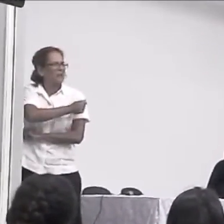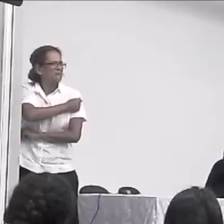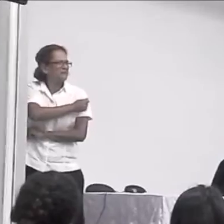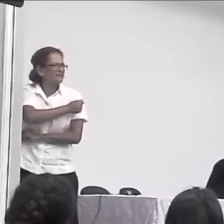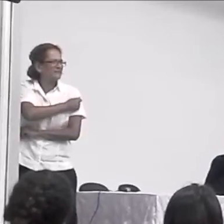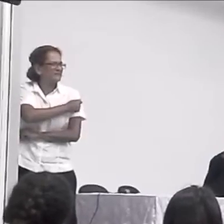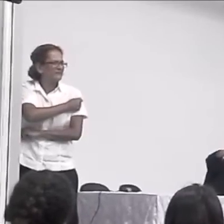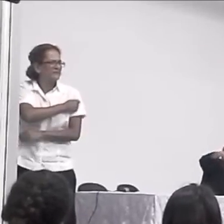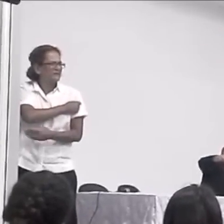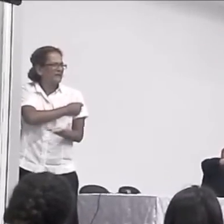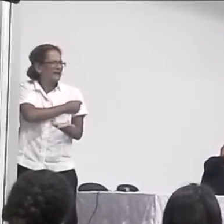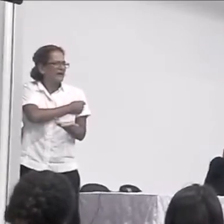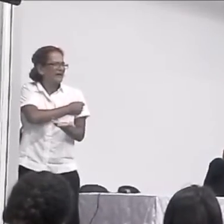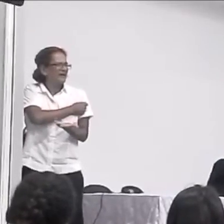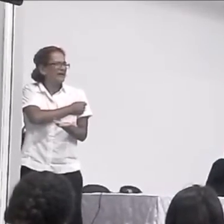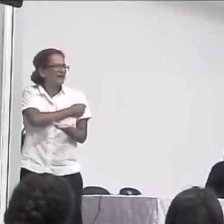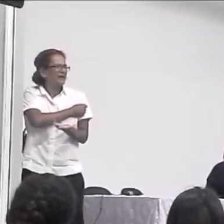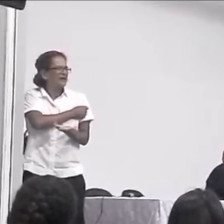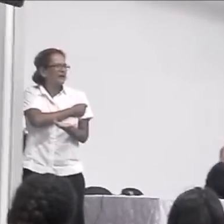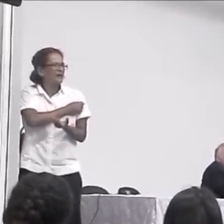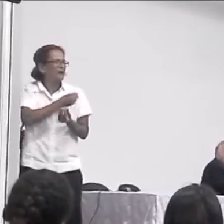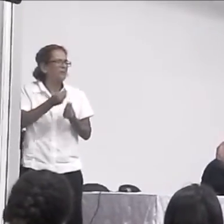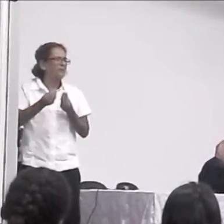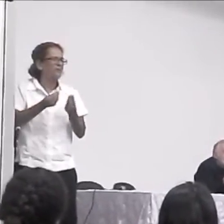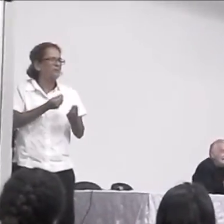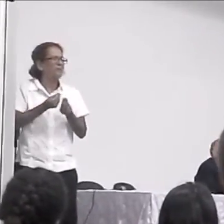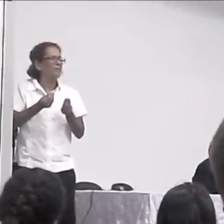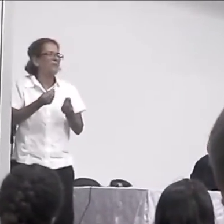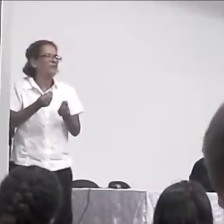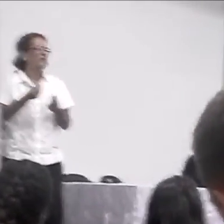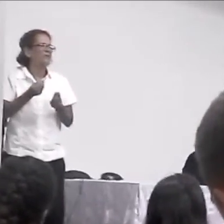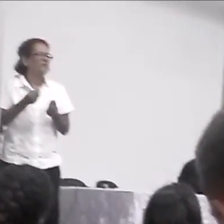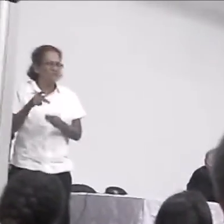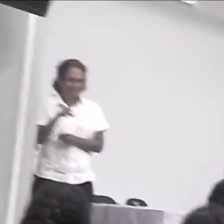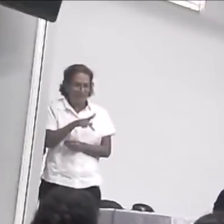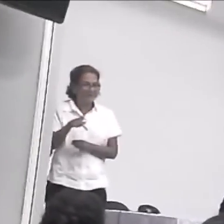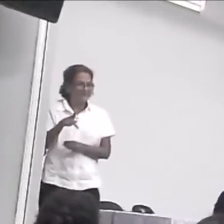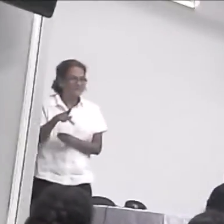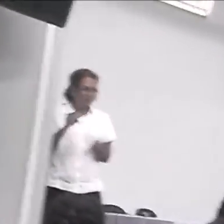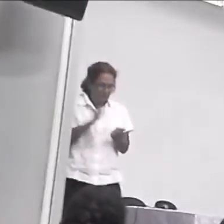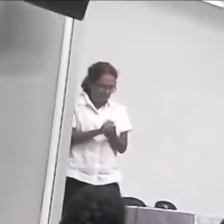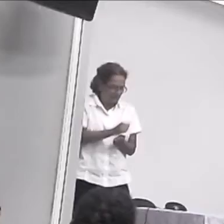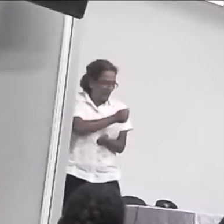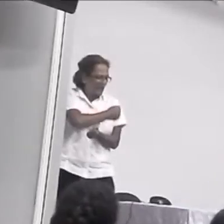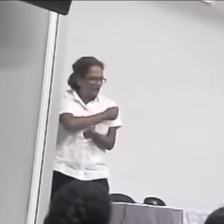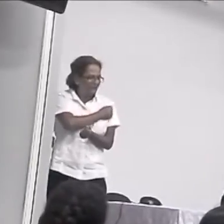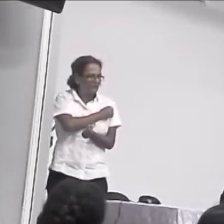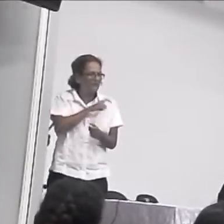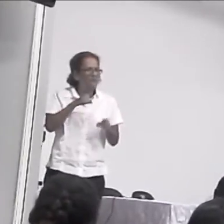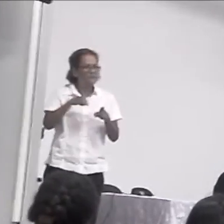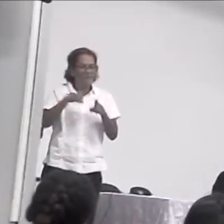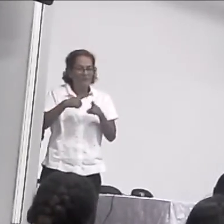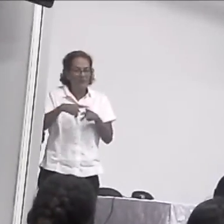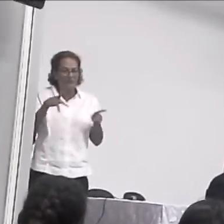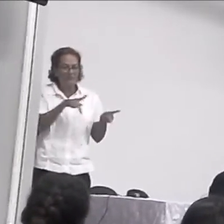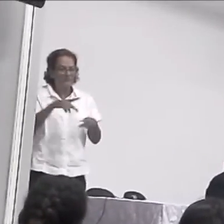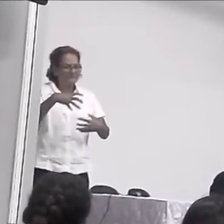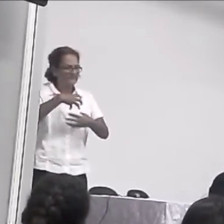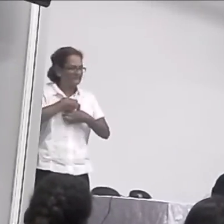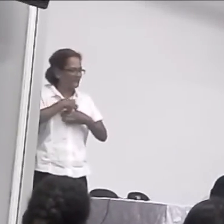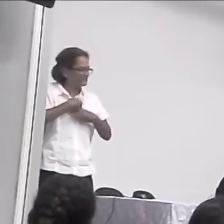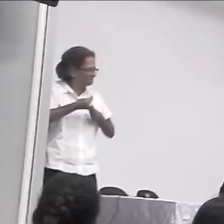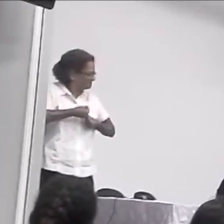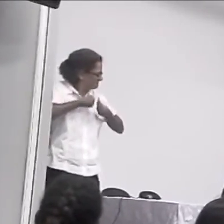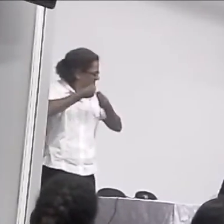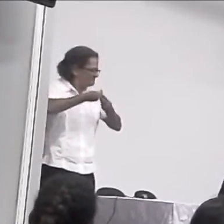que assemblar alunos ao redor de ele para ter aquela inspiração. Eu acho super